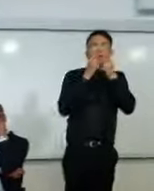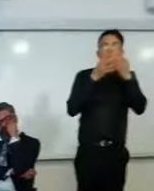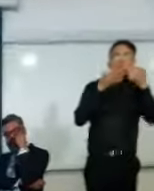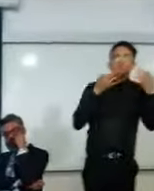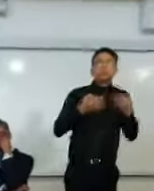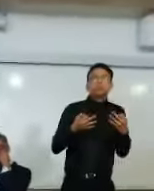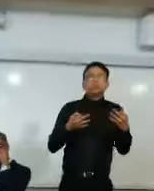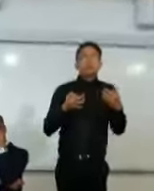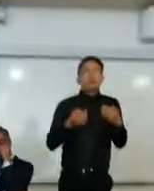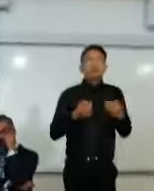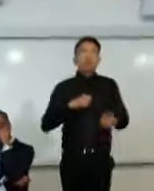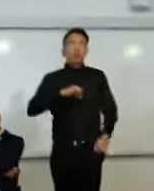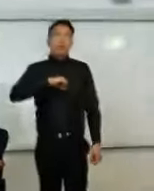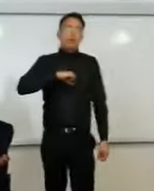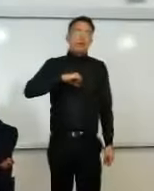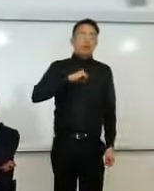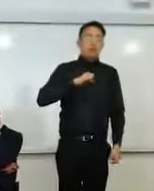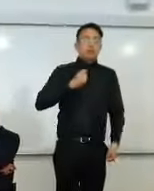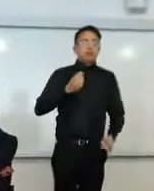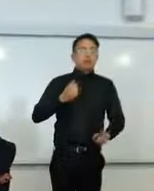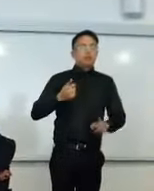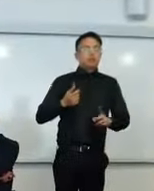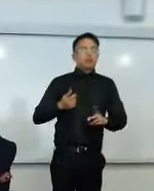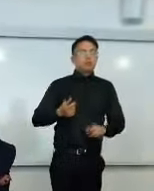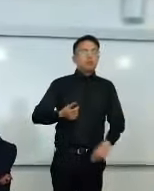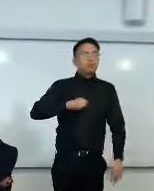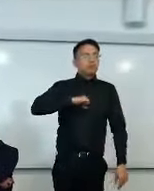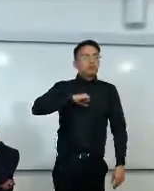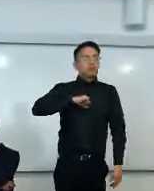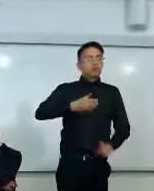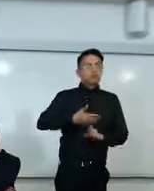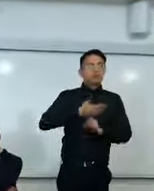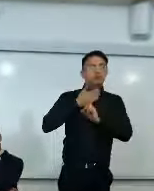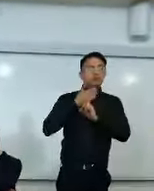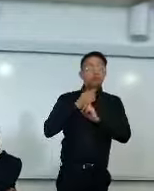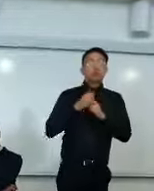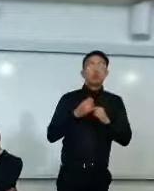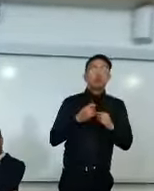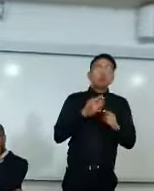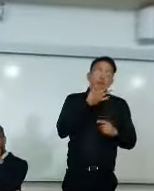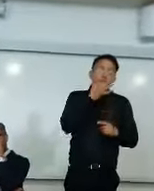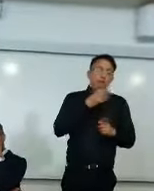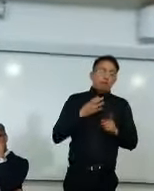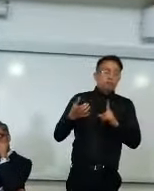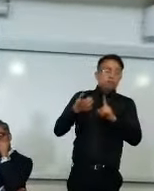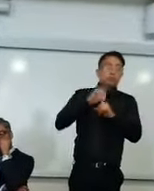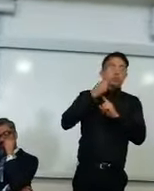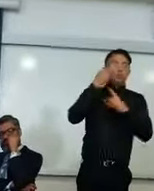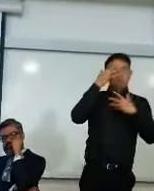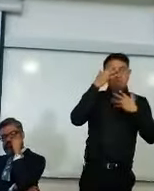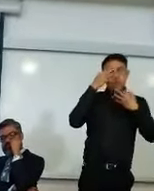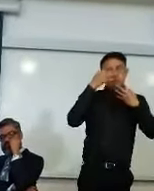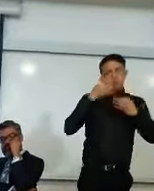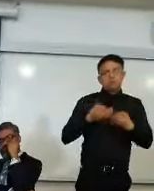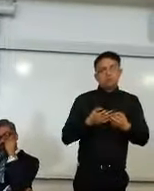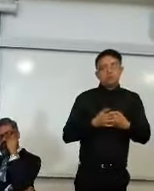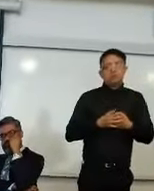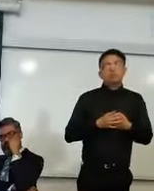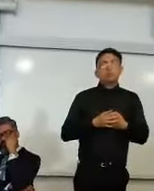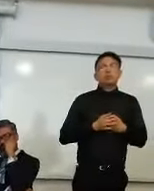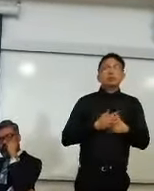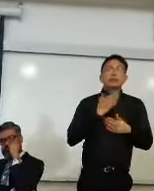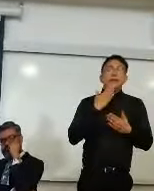ver precisamente con el derecho y la garantía del derecho. Entonces ese consideramos que es un gran logro, y realmente agradecemos